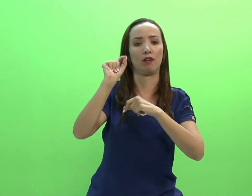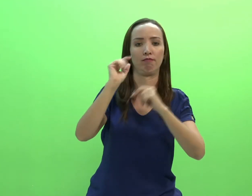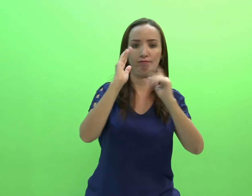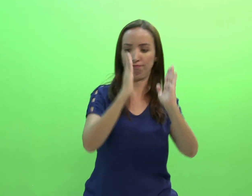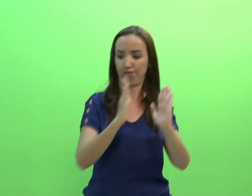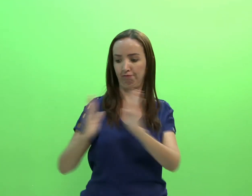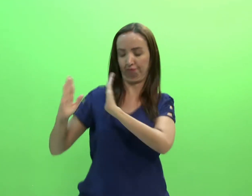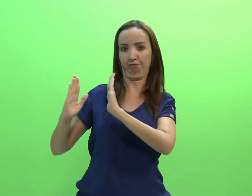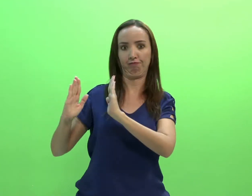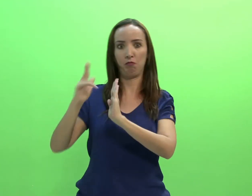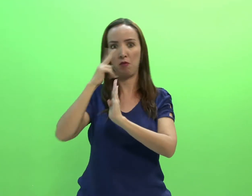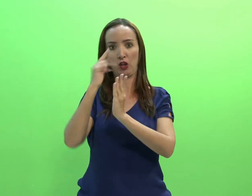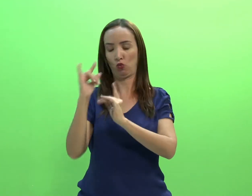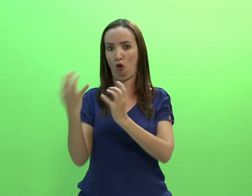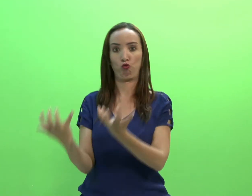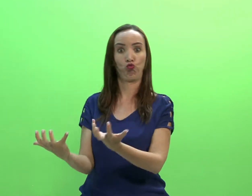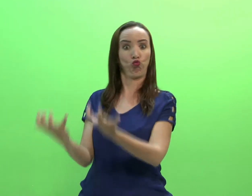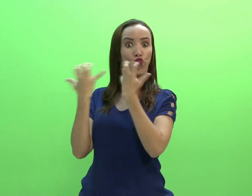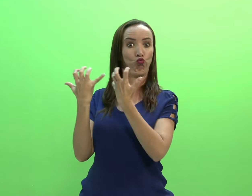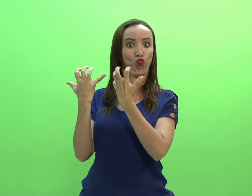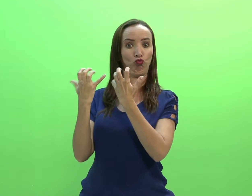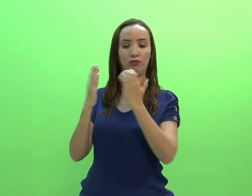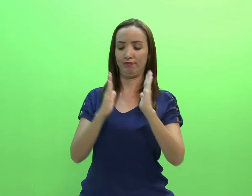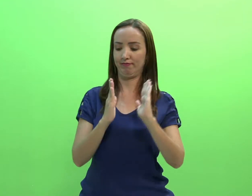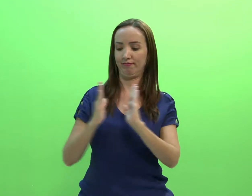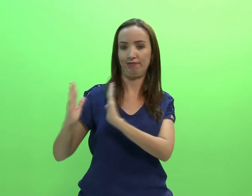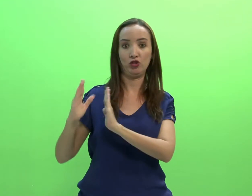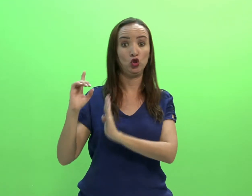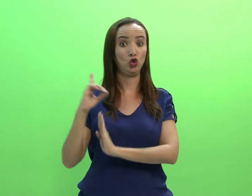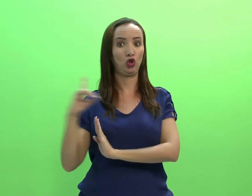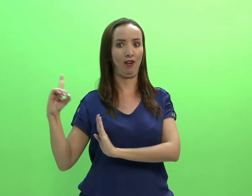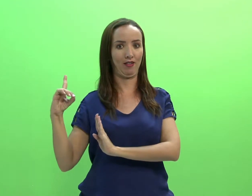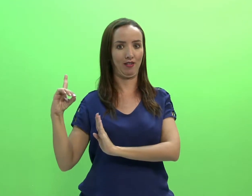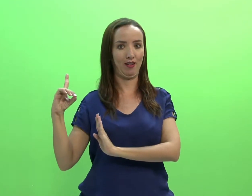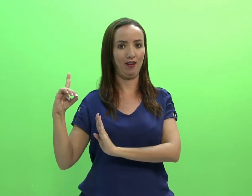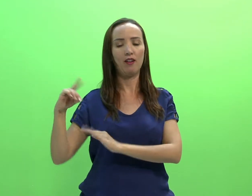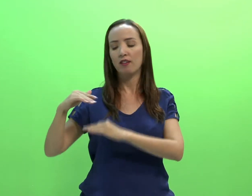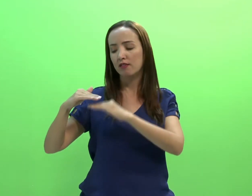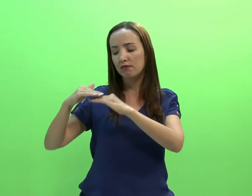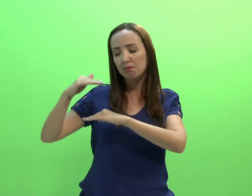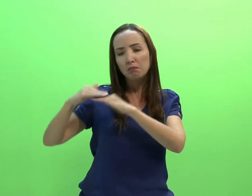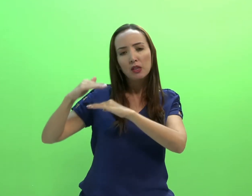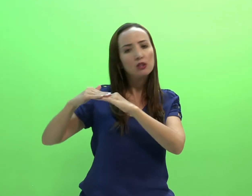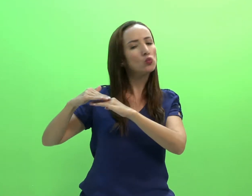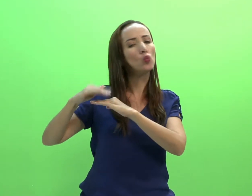precisa conter o quê? Ser recuado para a direita,